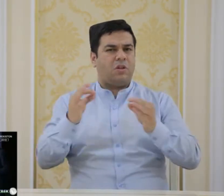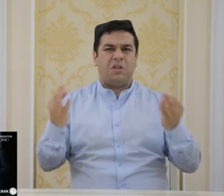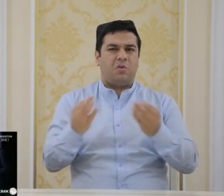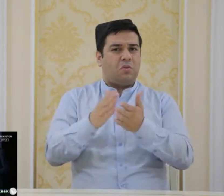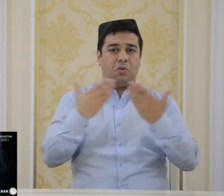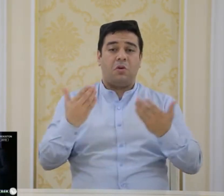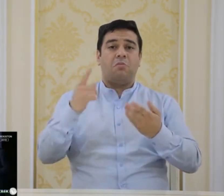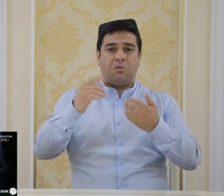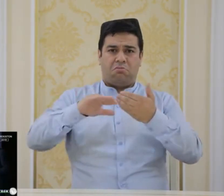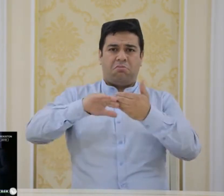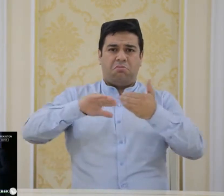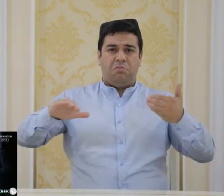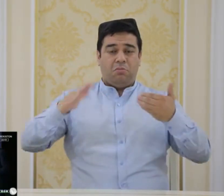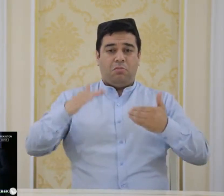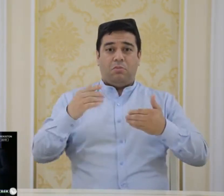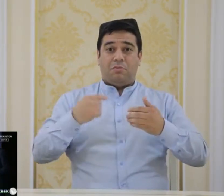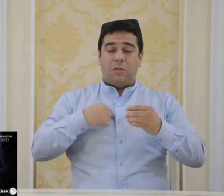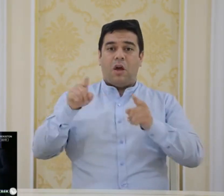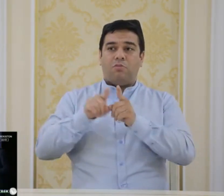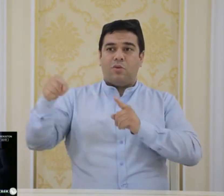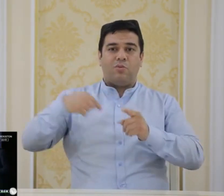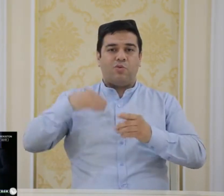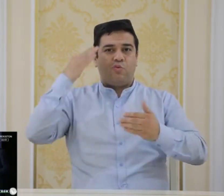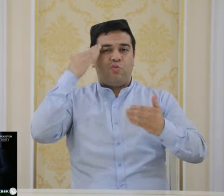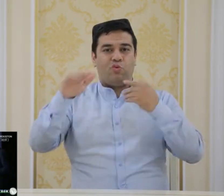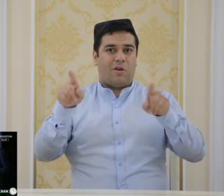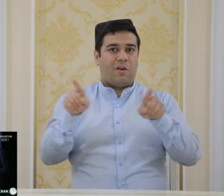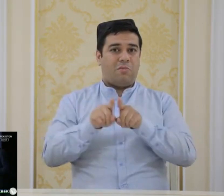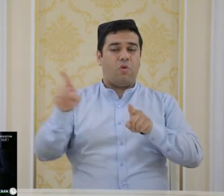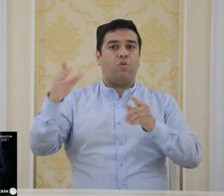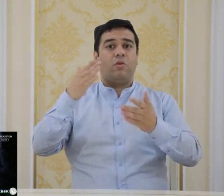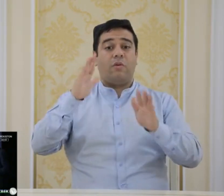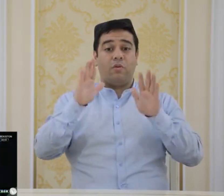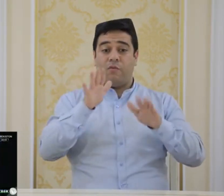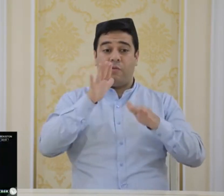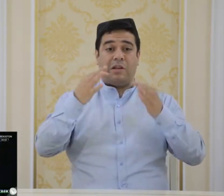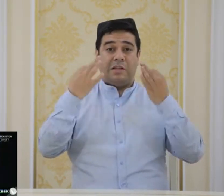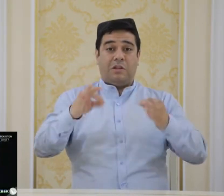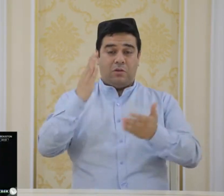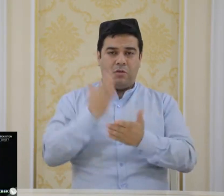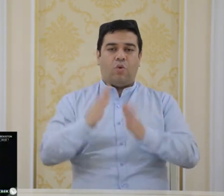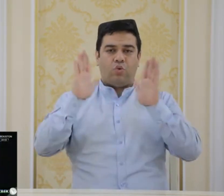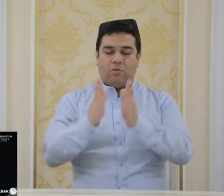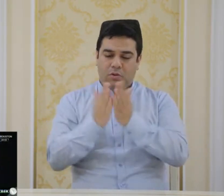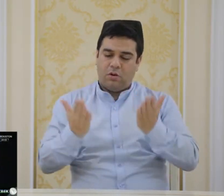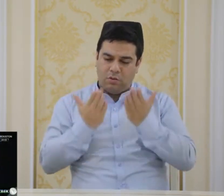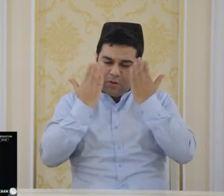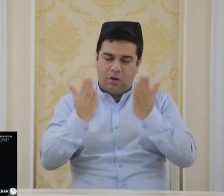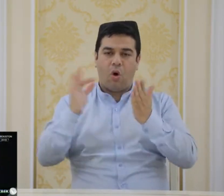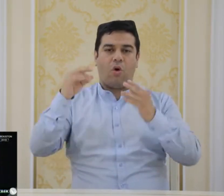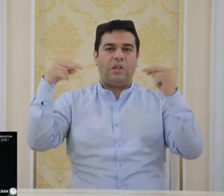bor. Bir-bir o'ziga dil o'zligini aytolmaymiz. U faqat bo'sh qoldi, faqat Yahovani